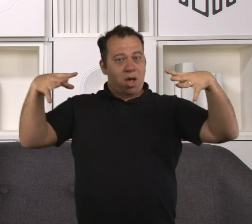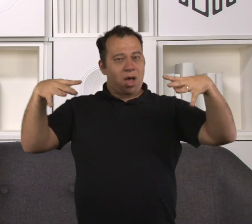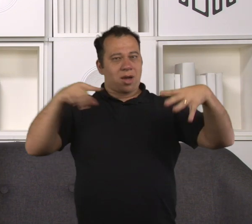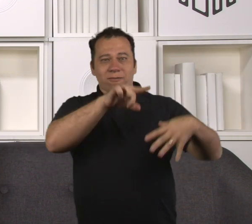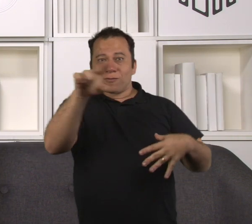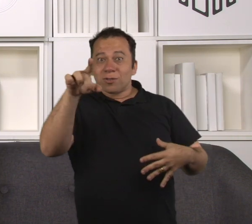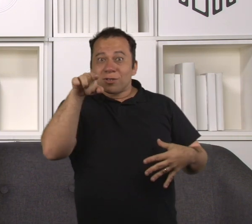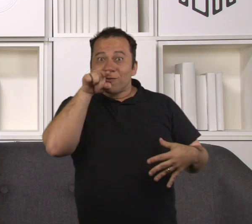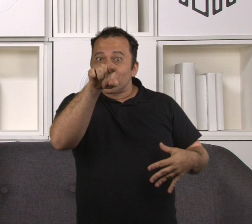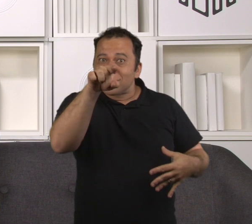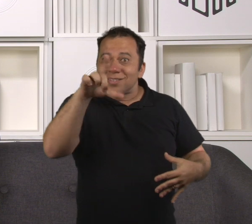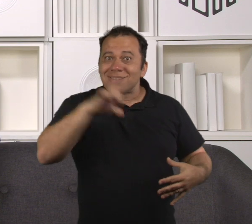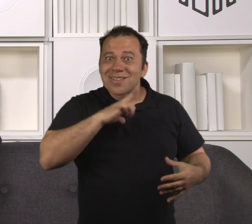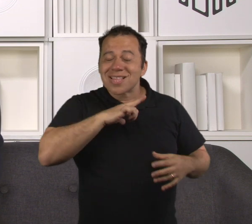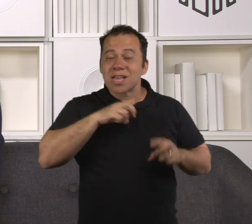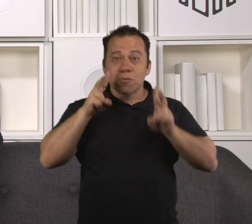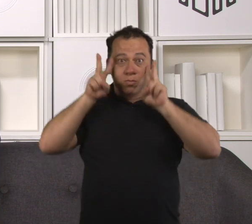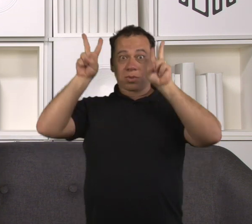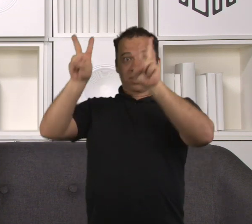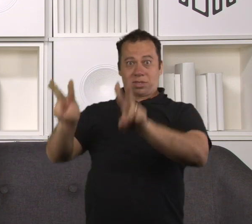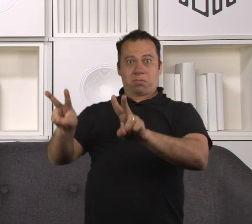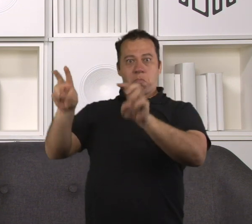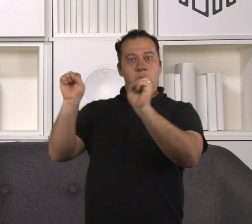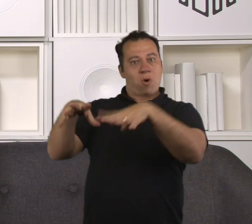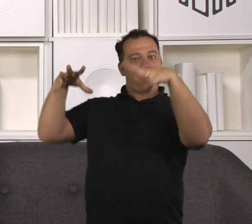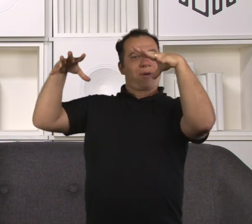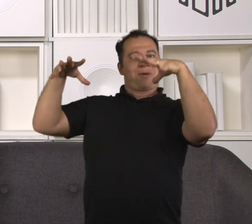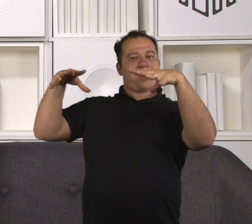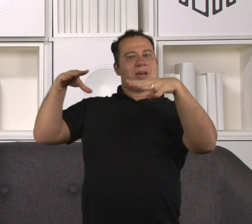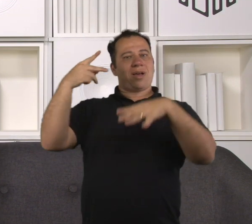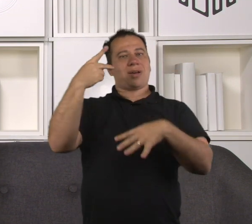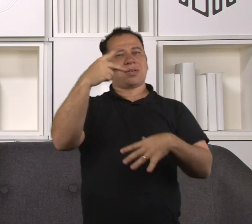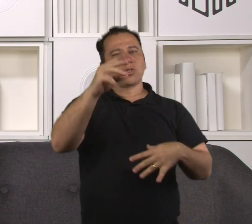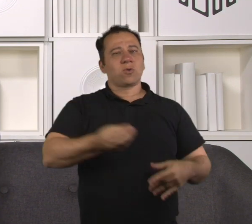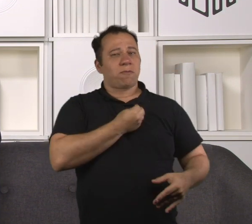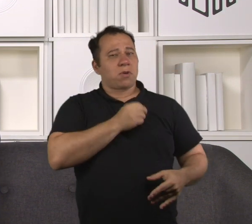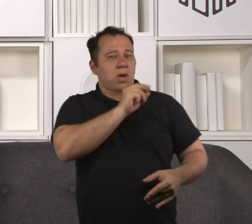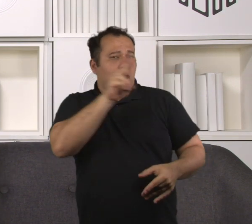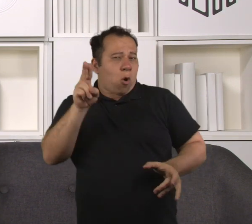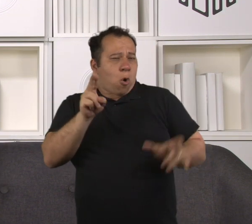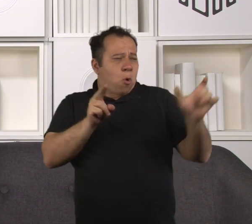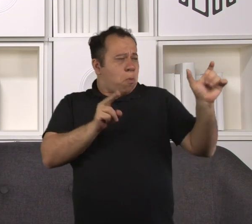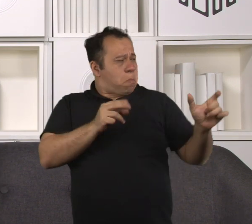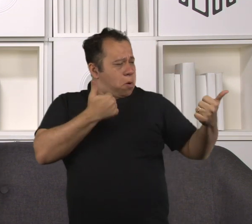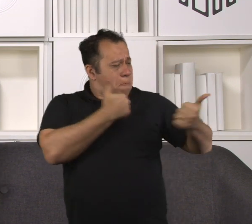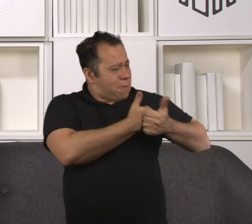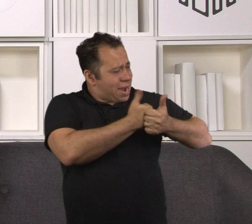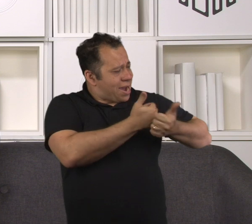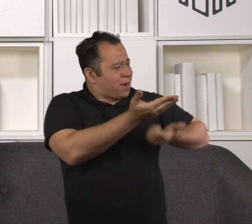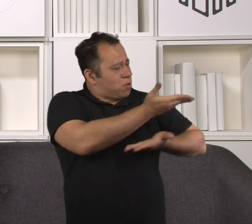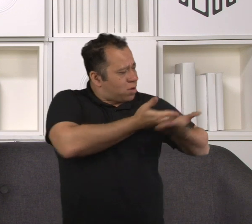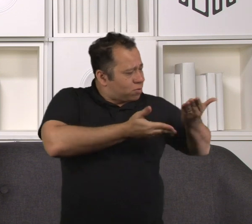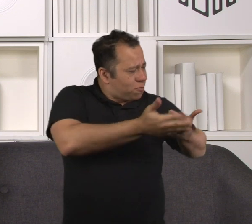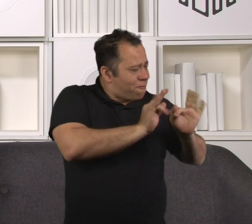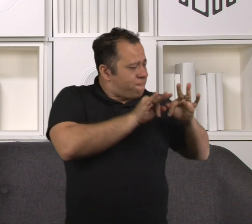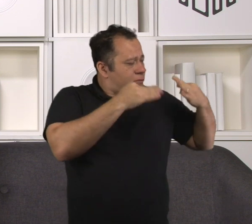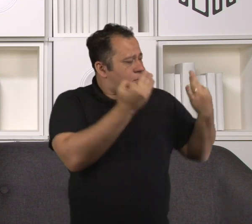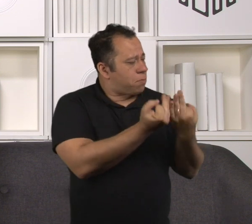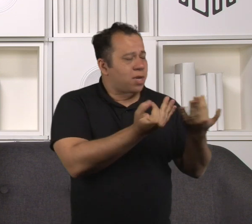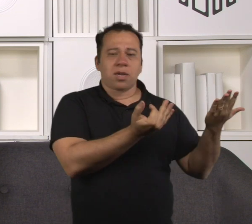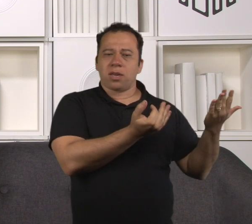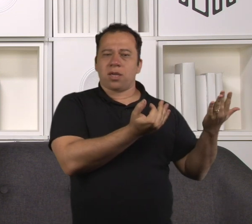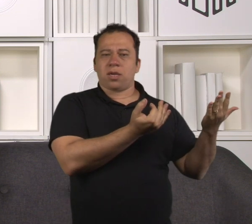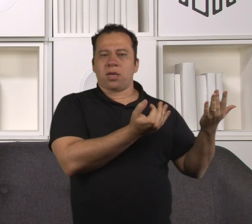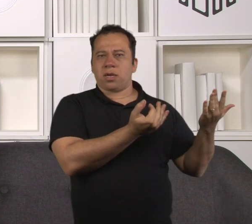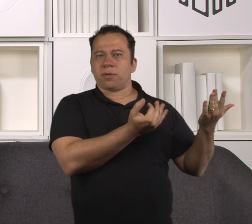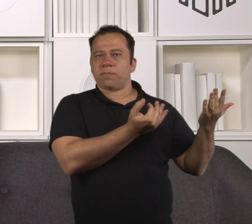de milagre para contar, ou na sua vida, ou de pessoas próximas a você? Você teve